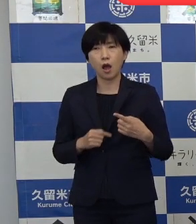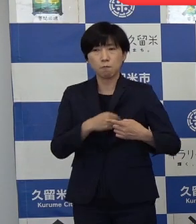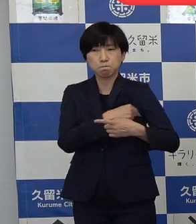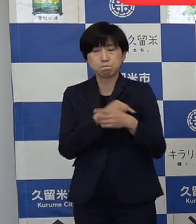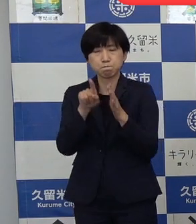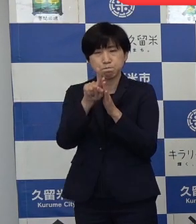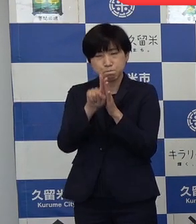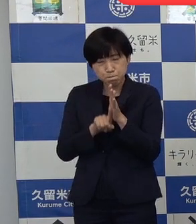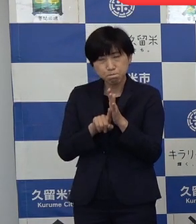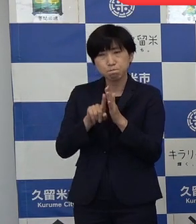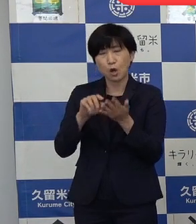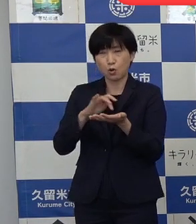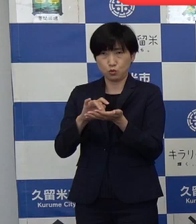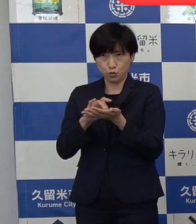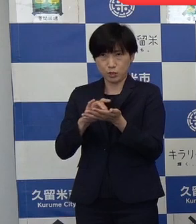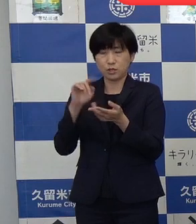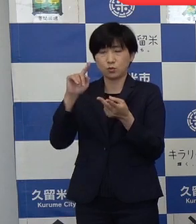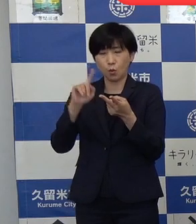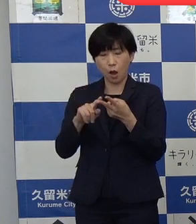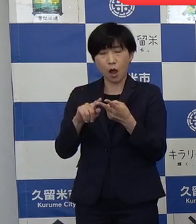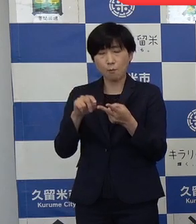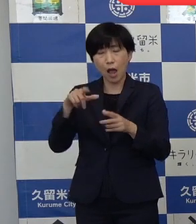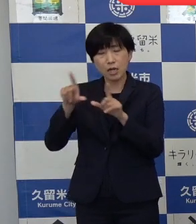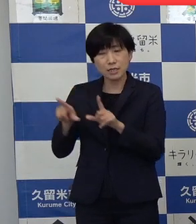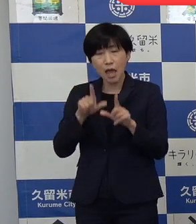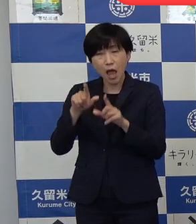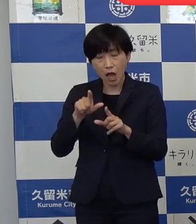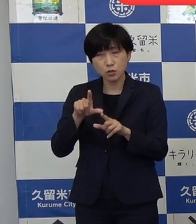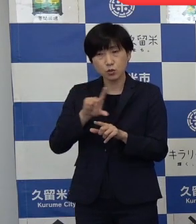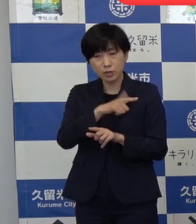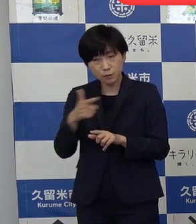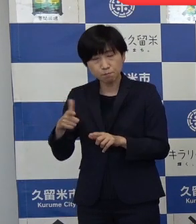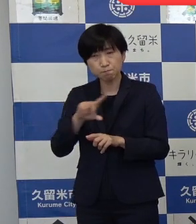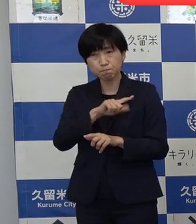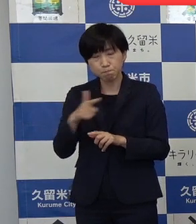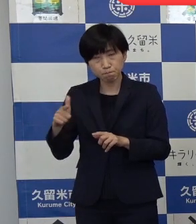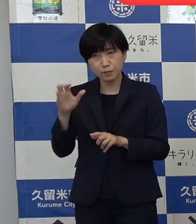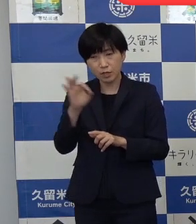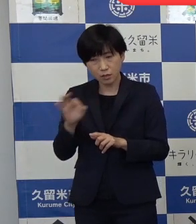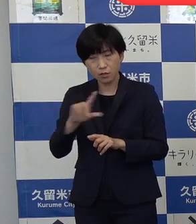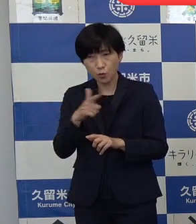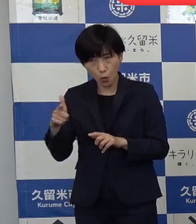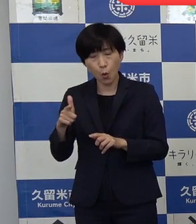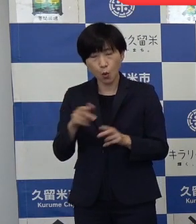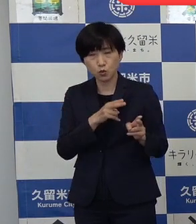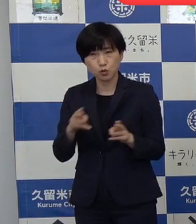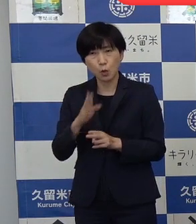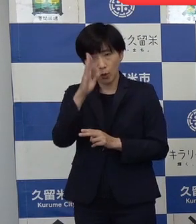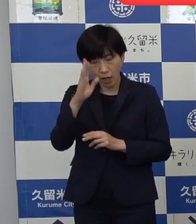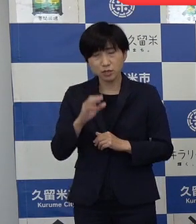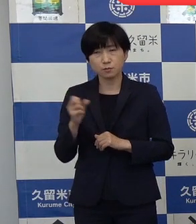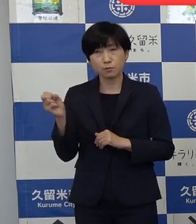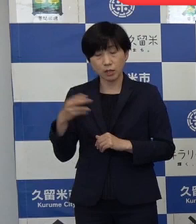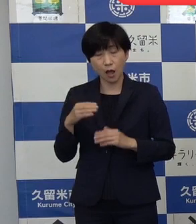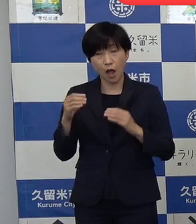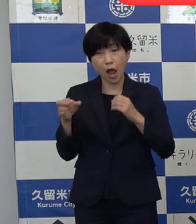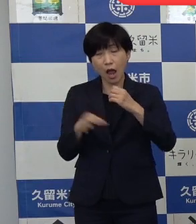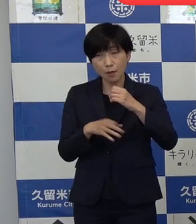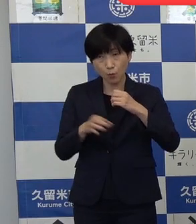解熱剤、そして生活用品などを準備していただければ使います。また岡山